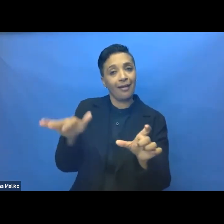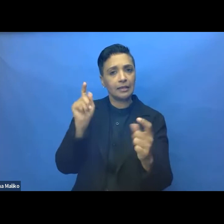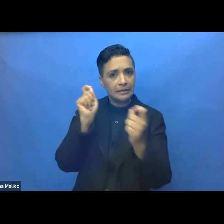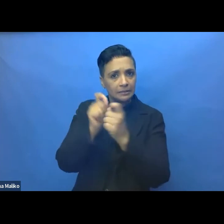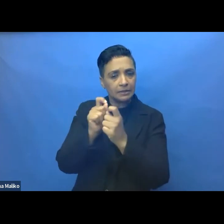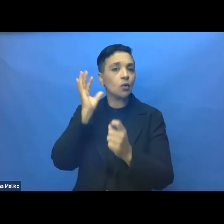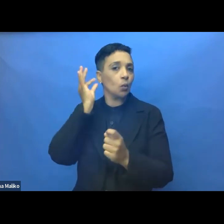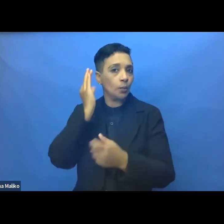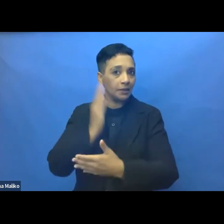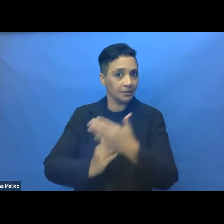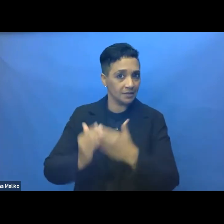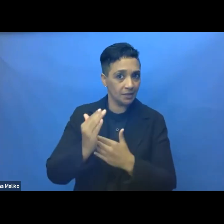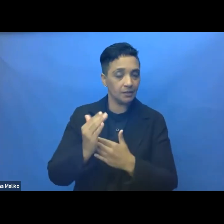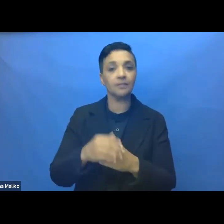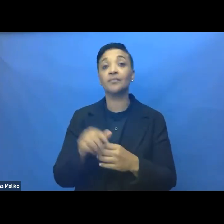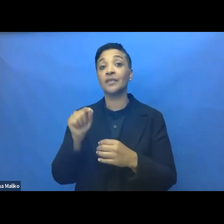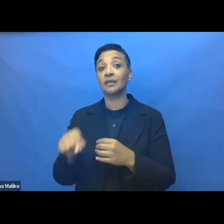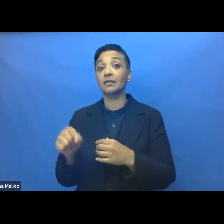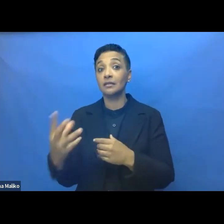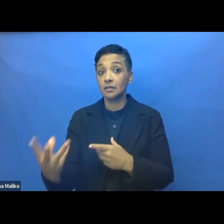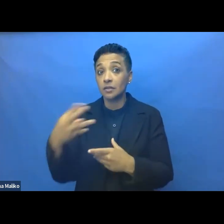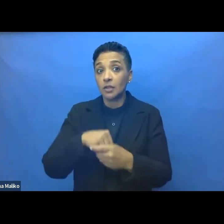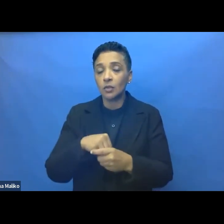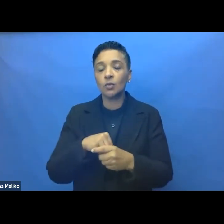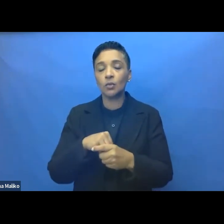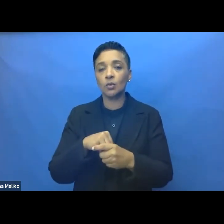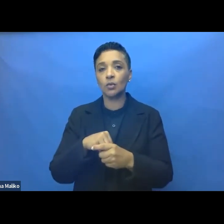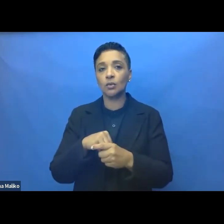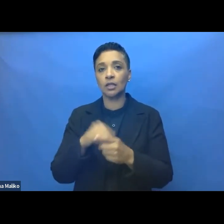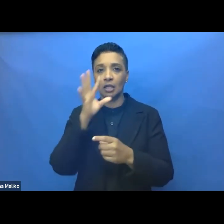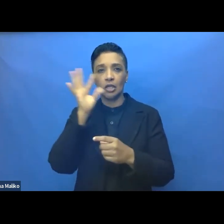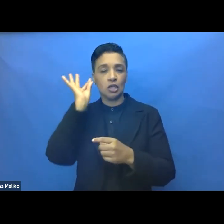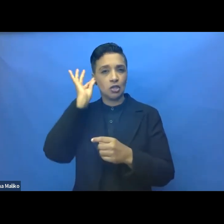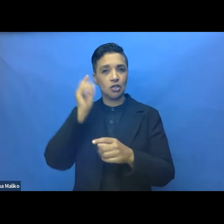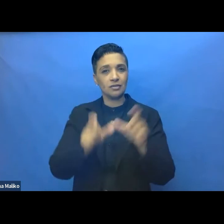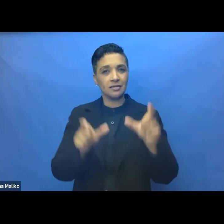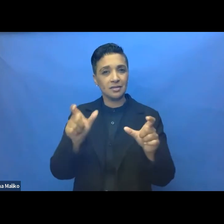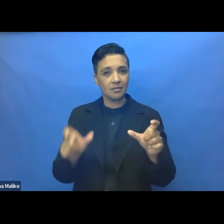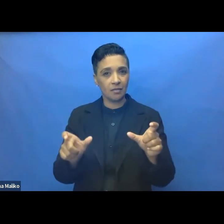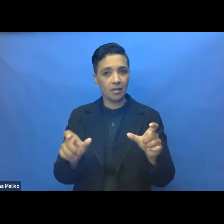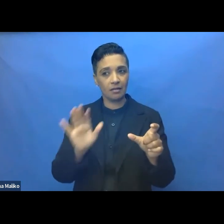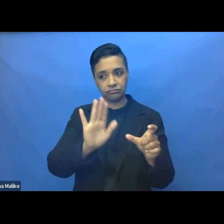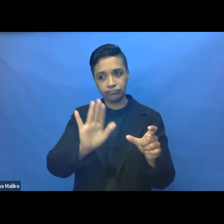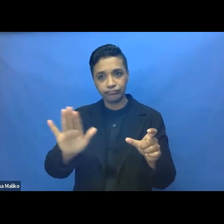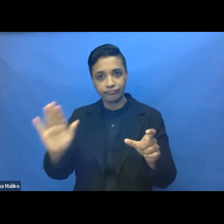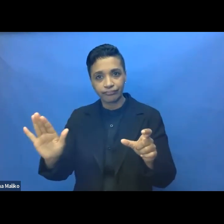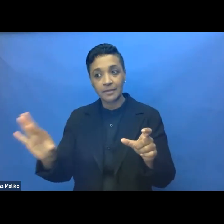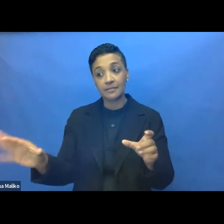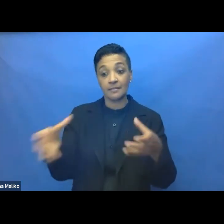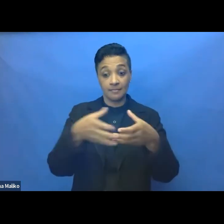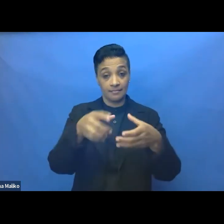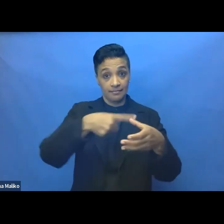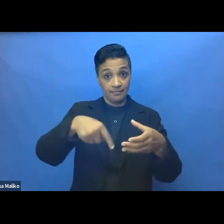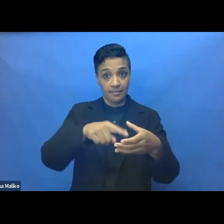Dans le district Sidrap, de jeunes femmes autochtones handicapées ont